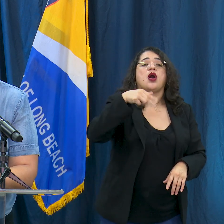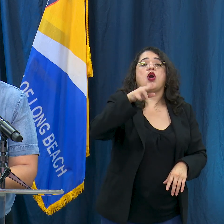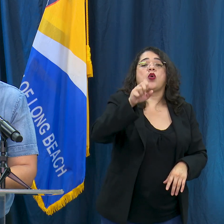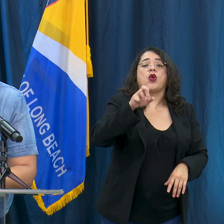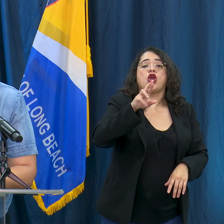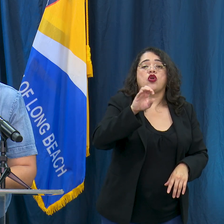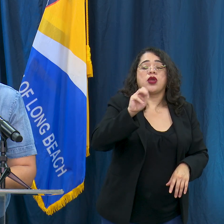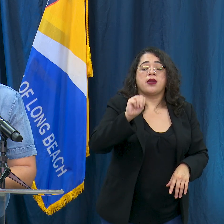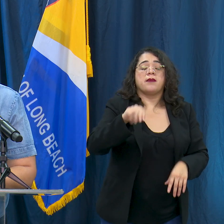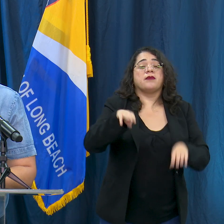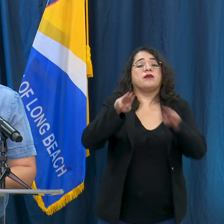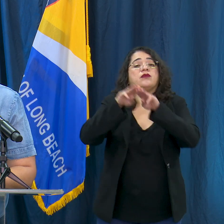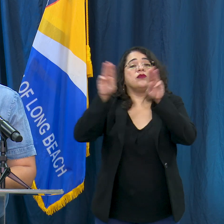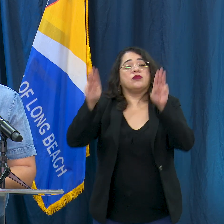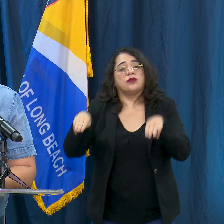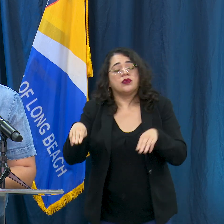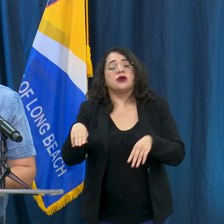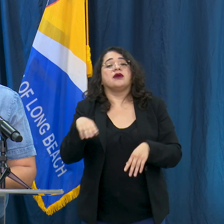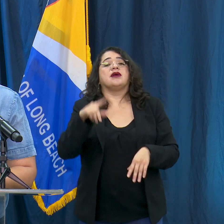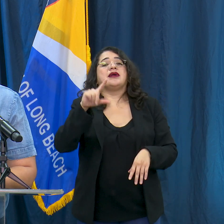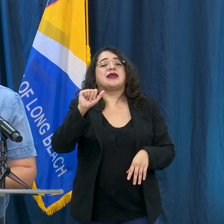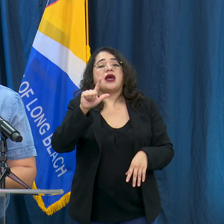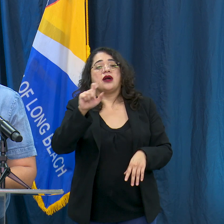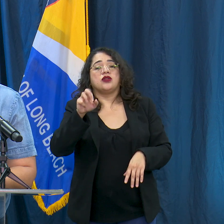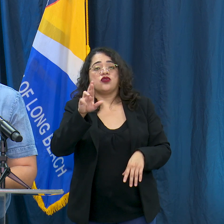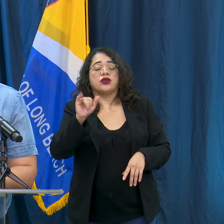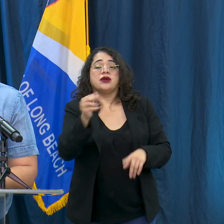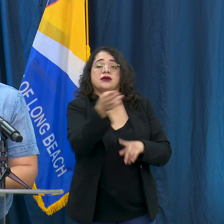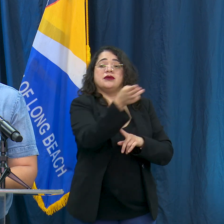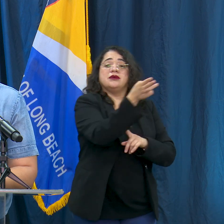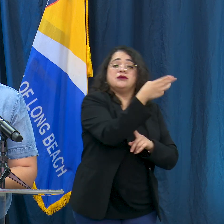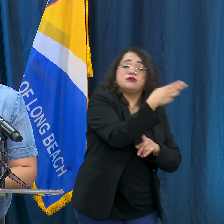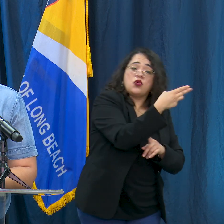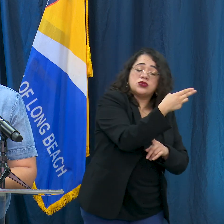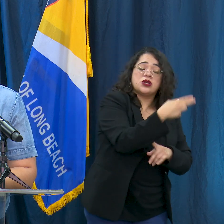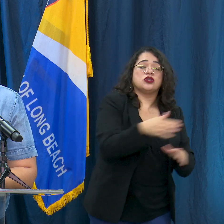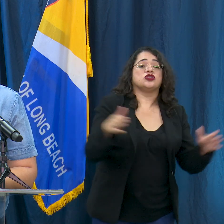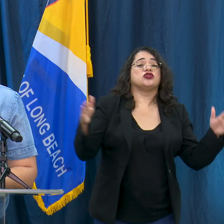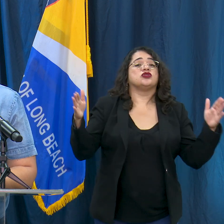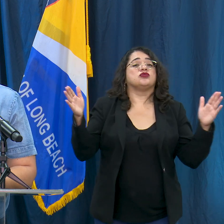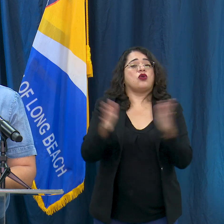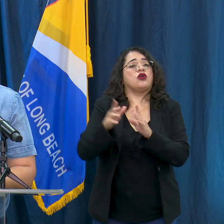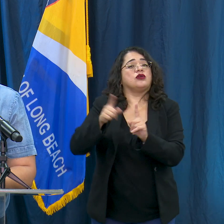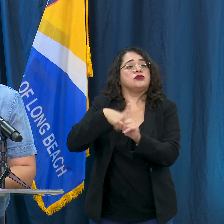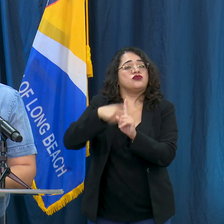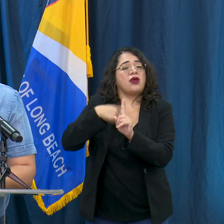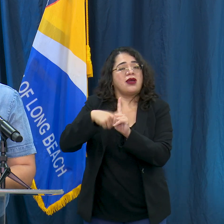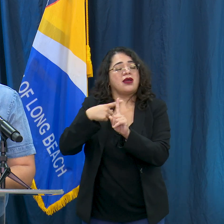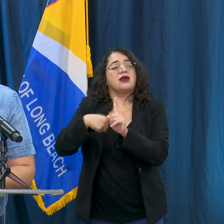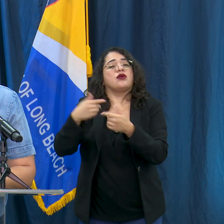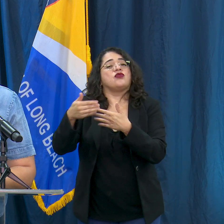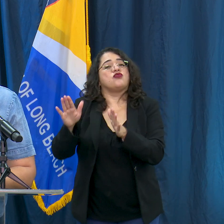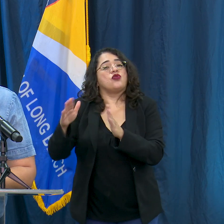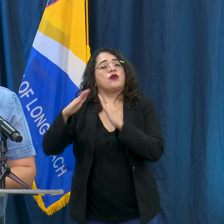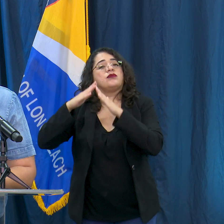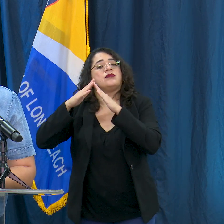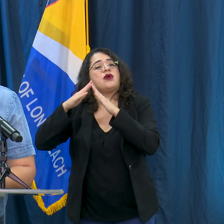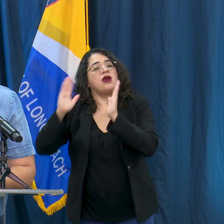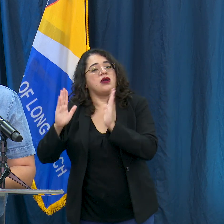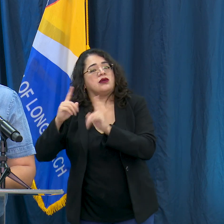museos, alquileres de a corto plazo, también hoteles. Sabemos que nuestra ciudad es muy grande con el turismo, es uno